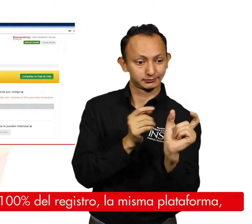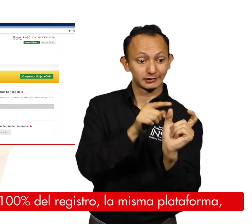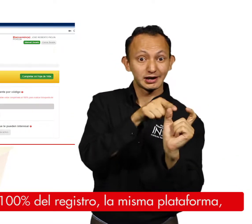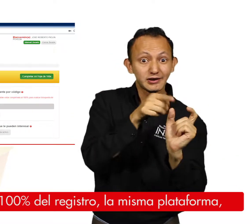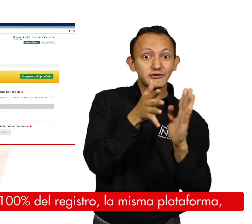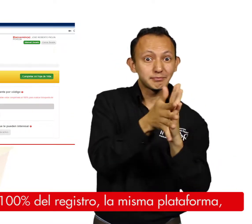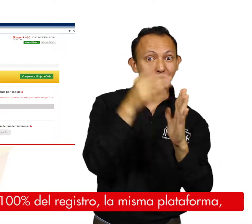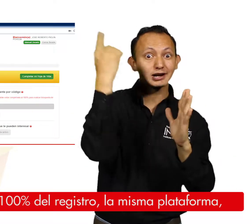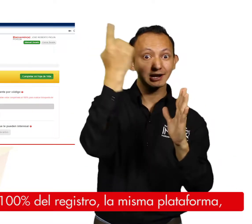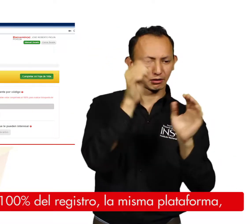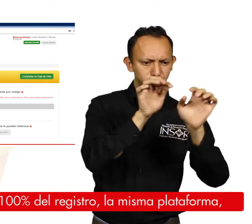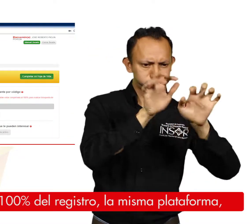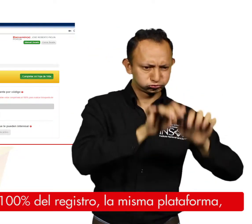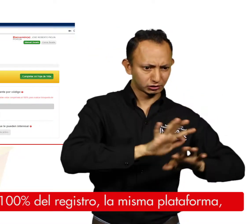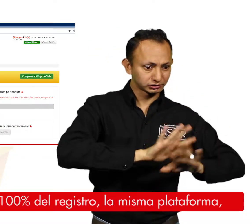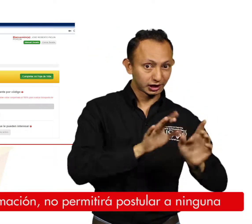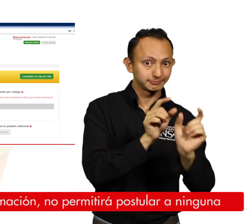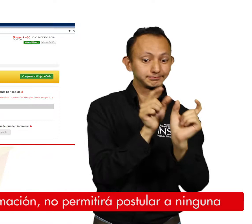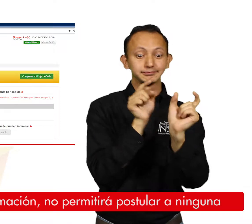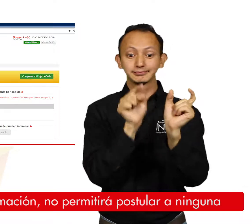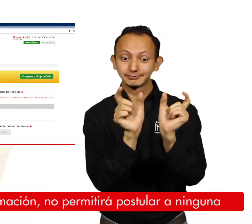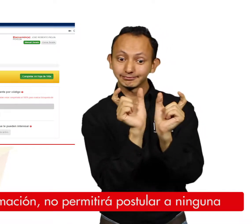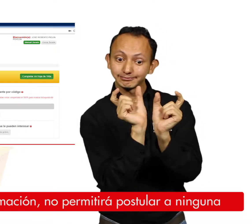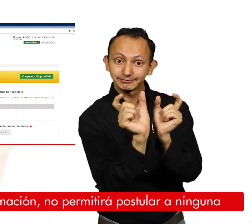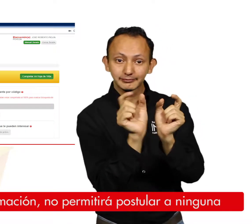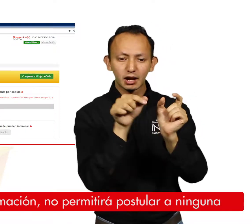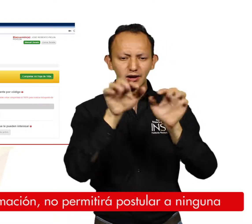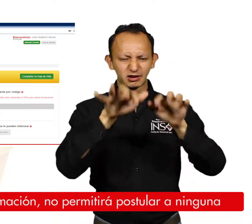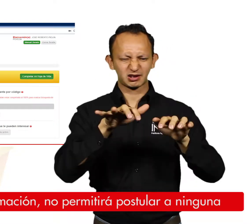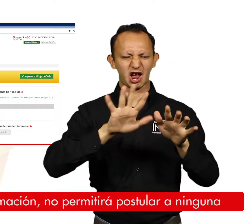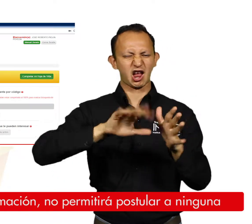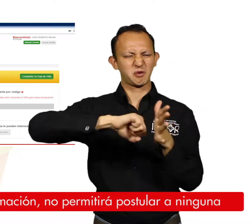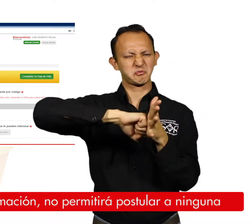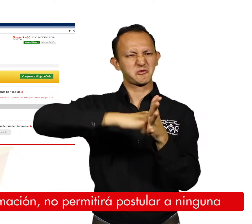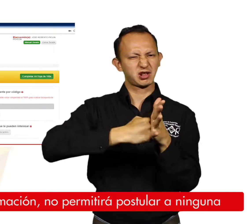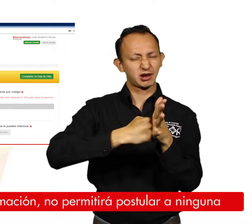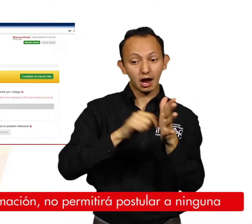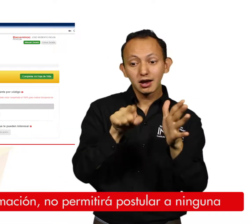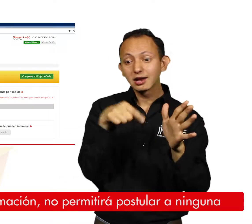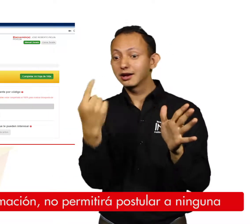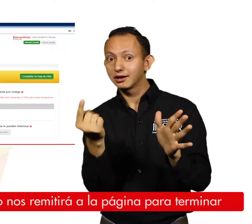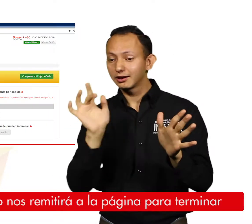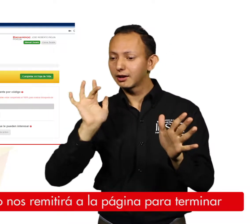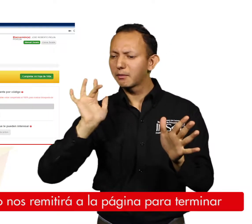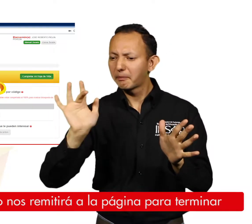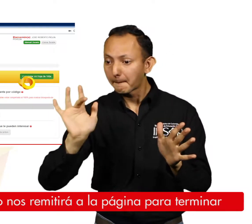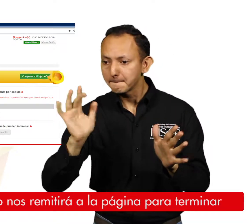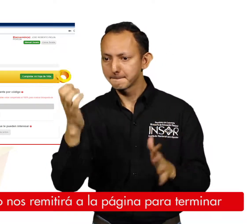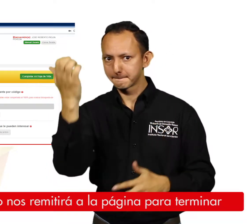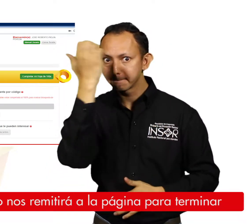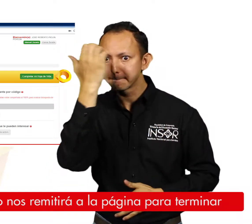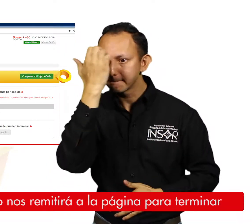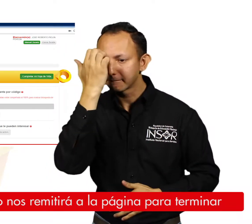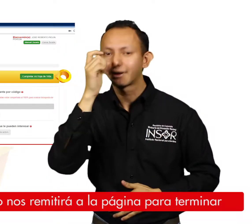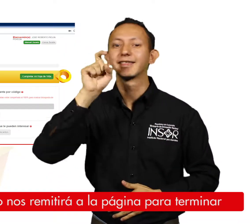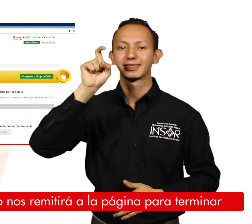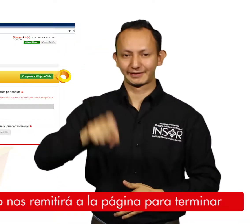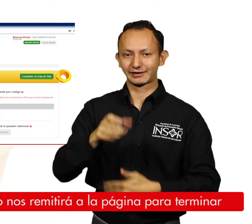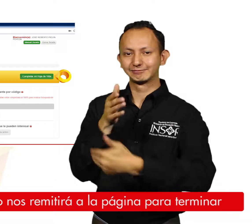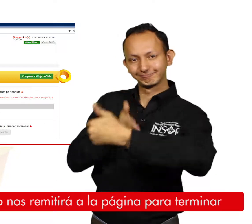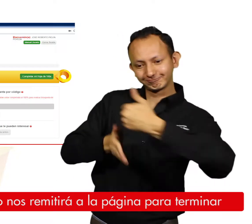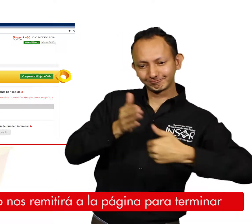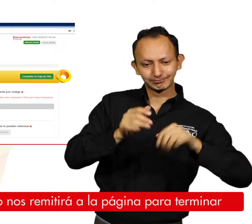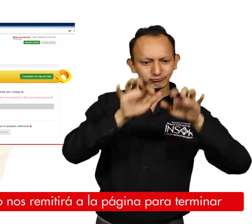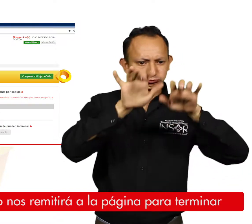el 100% del registro, la misma plataforma, por falta de información, no permitirá postular a ninguna oferta. En cambio, nos remitirá a